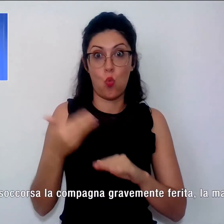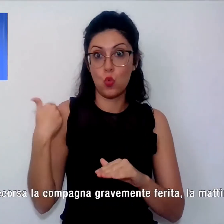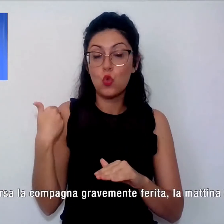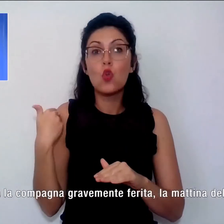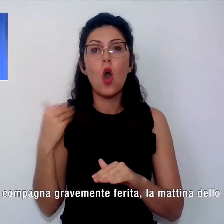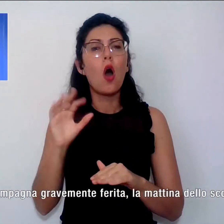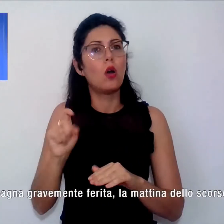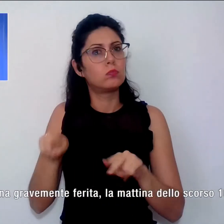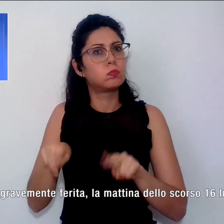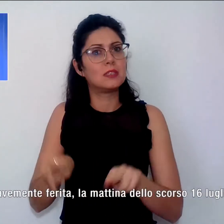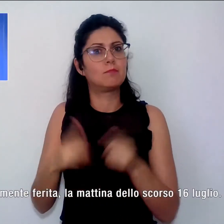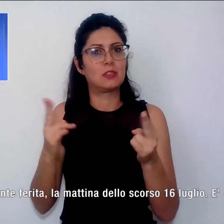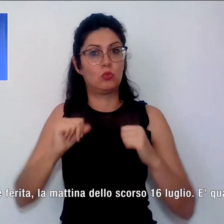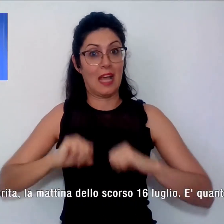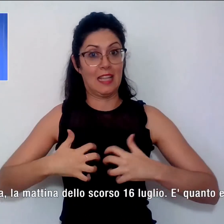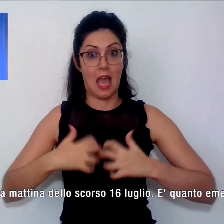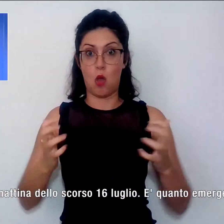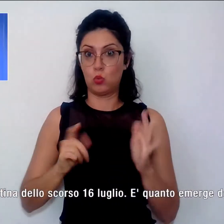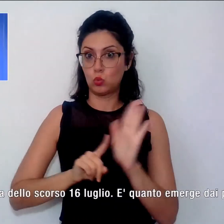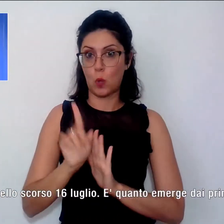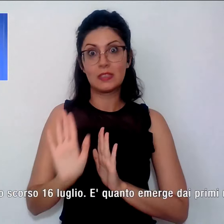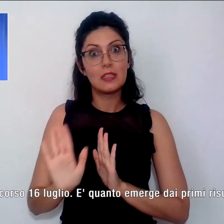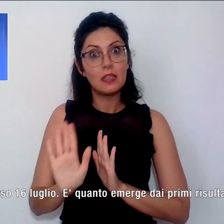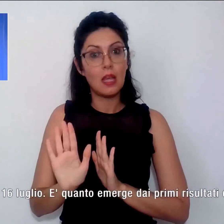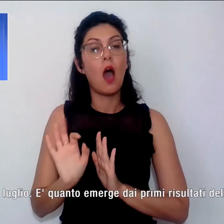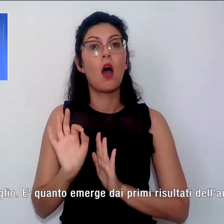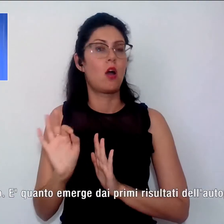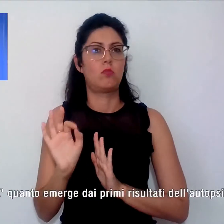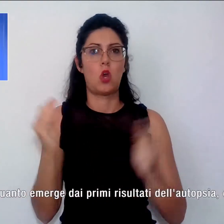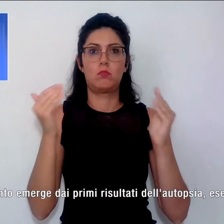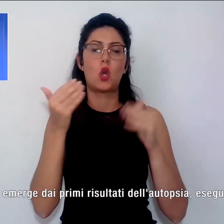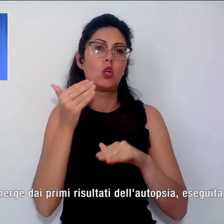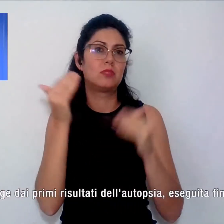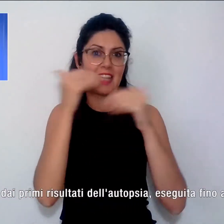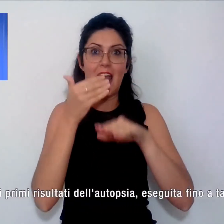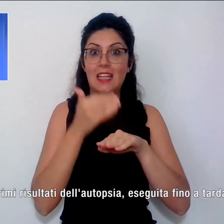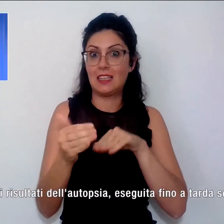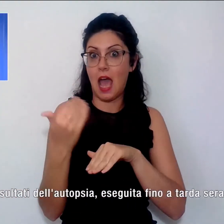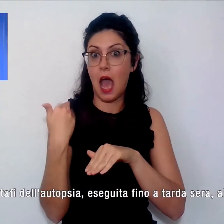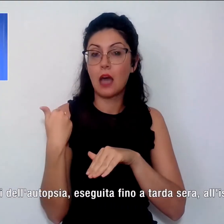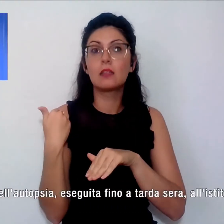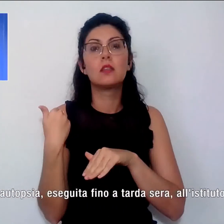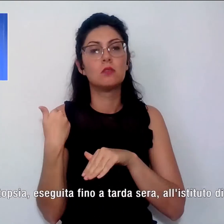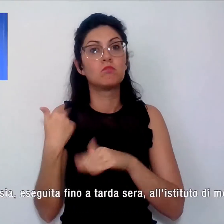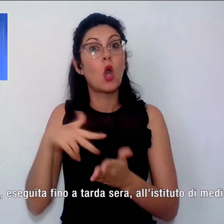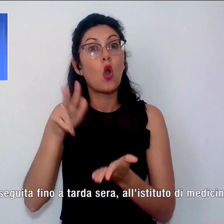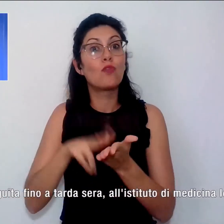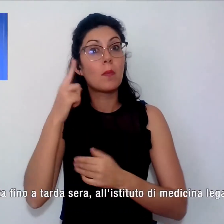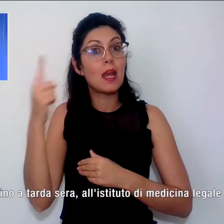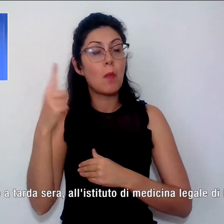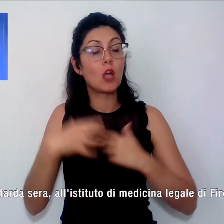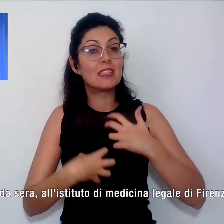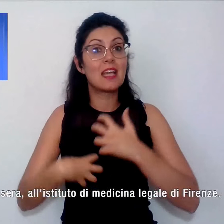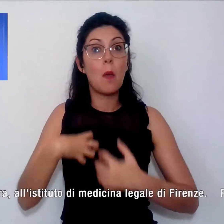primi risultati dell'autopsia, eseguita in tarda serata, per confermare l'ipotesi del malore